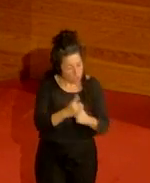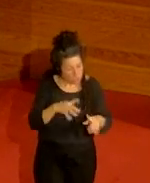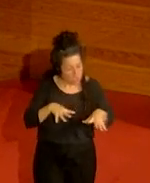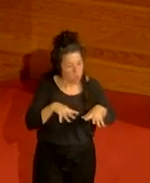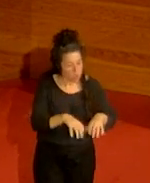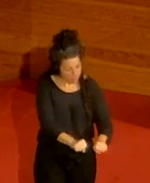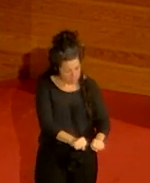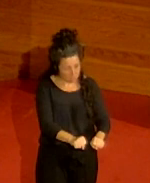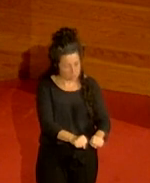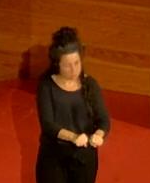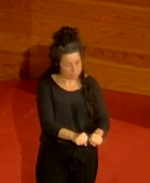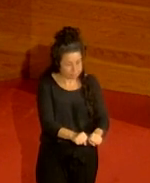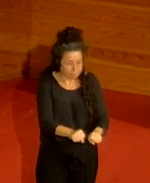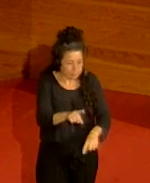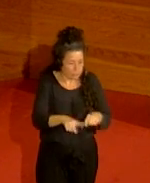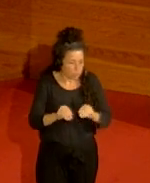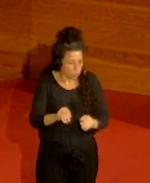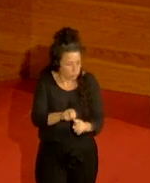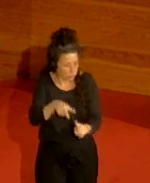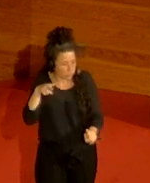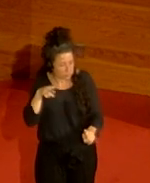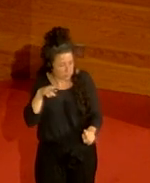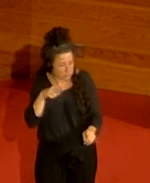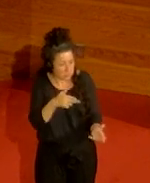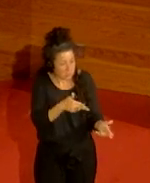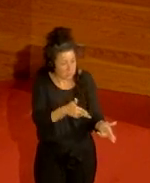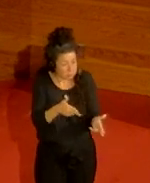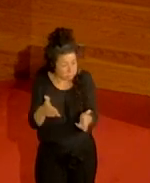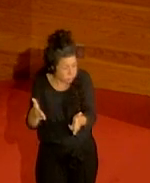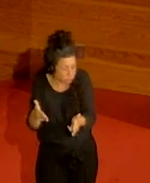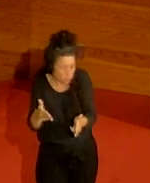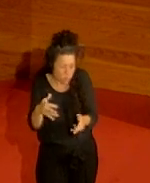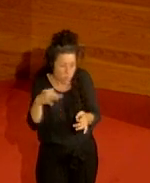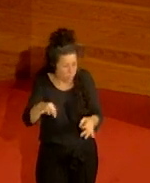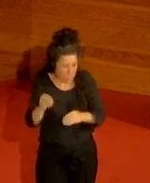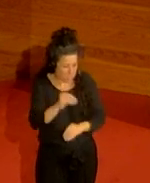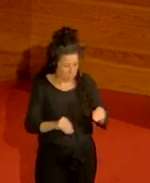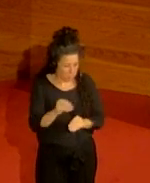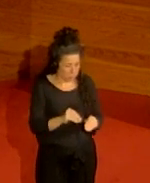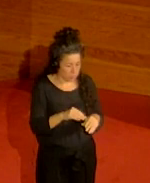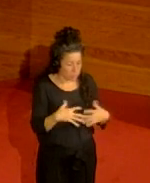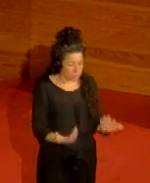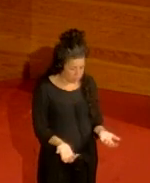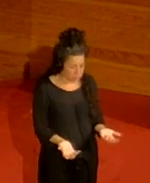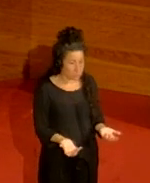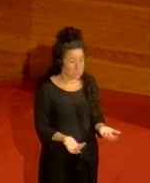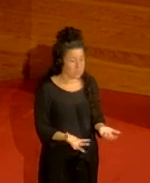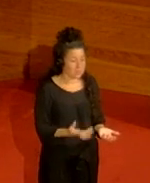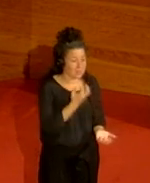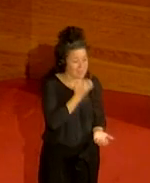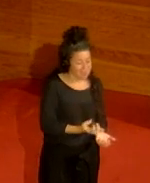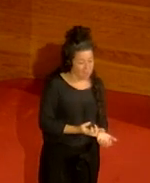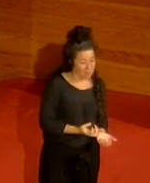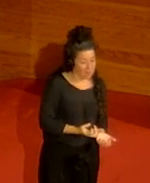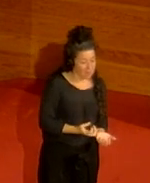potencia ocupante según su óptica las armas y luchar es la única salida entonces mientras Israel que tiene Palestina bajo ocupación militar el